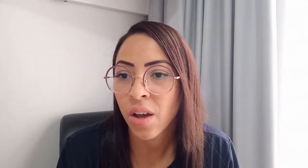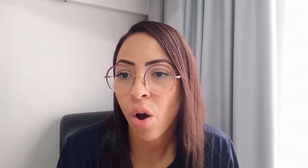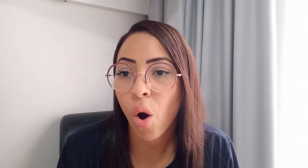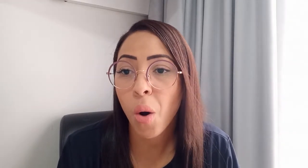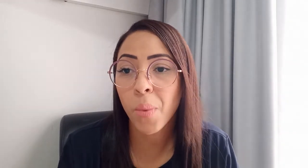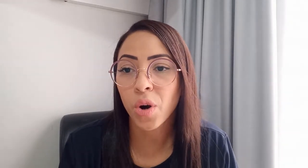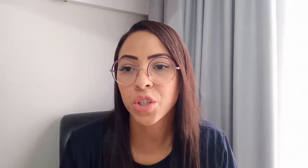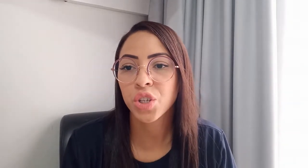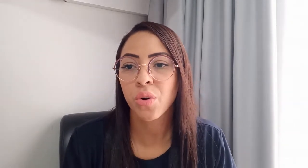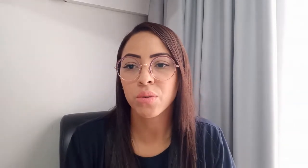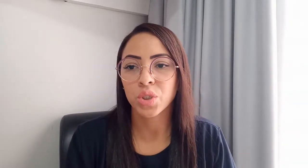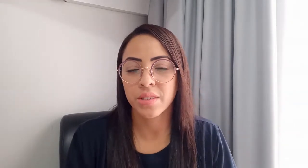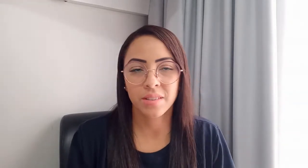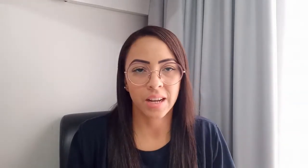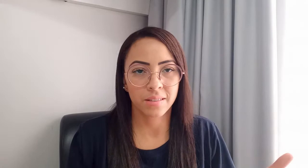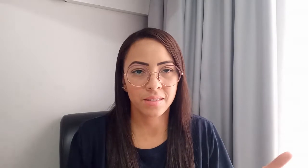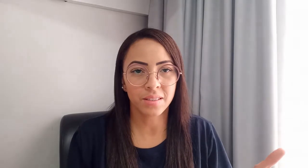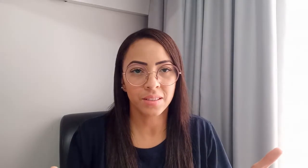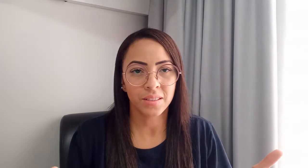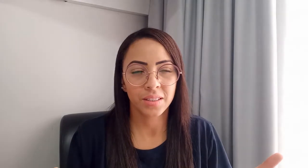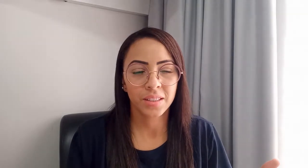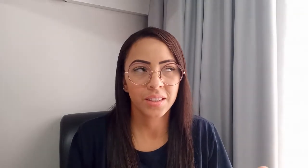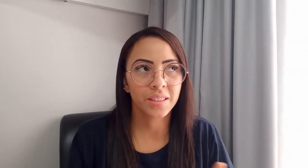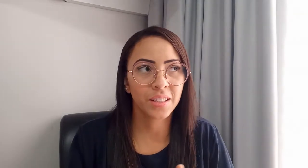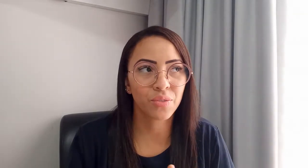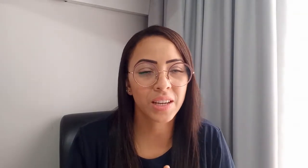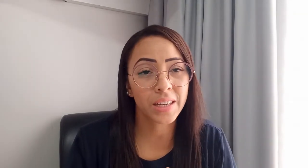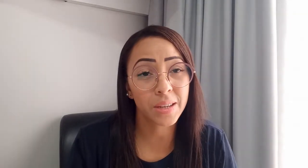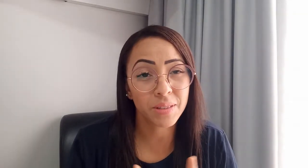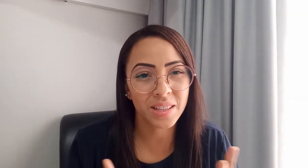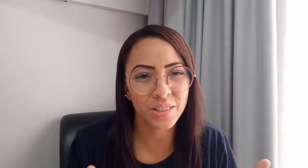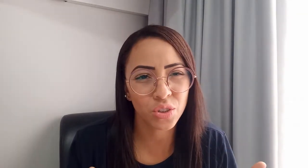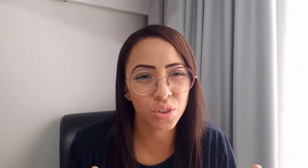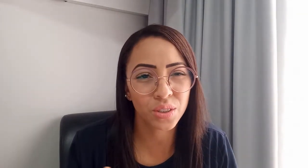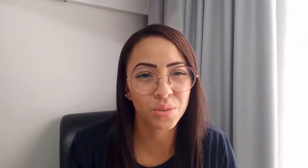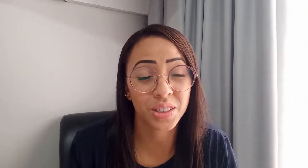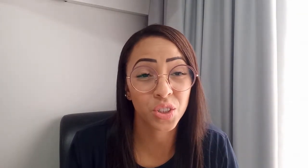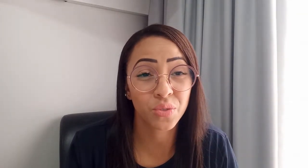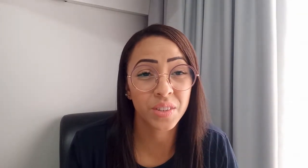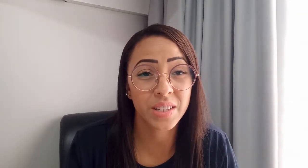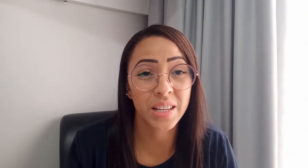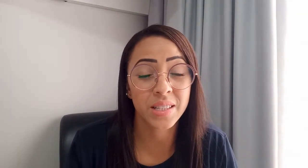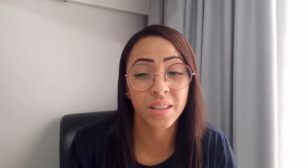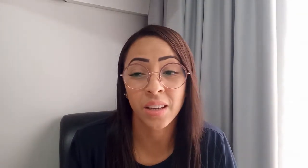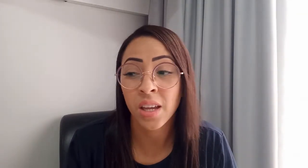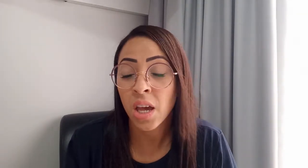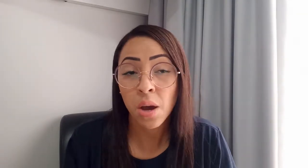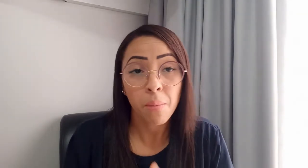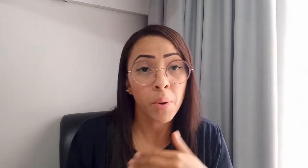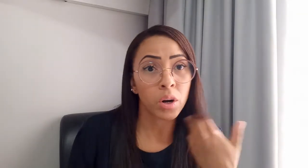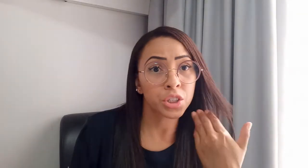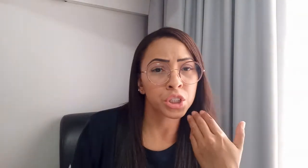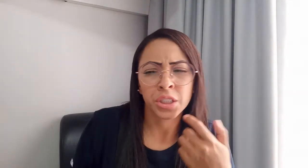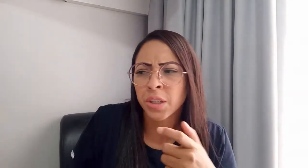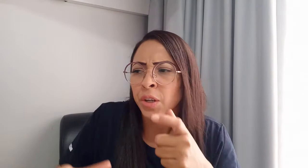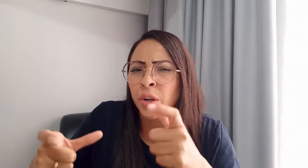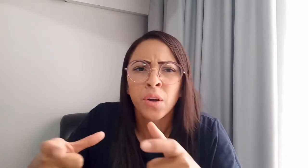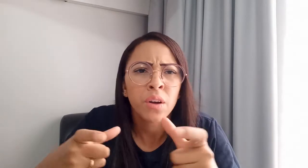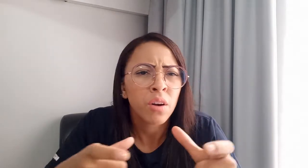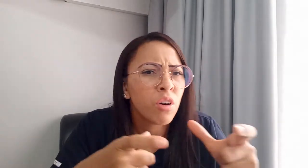Ó morte, onde estás? Ficaria sem sentido se a gente fizesse morte,